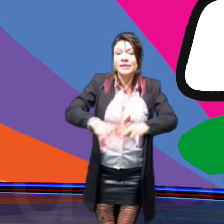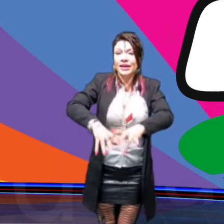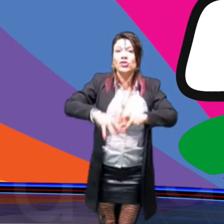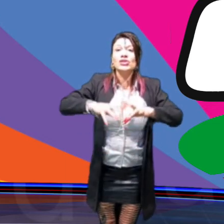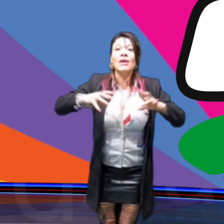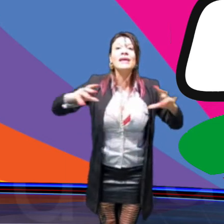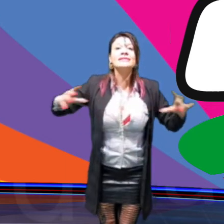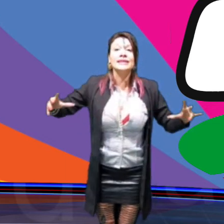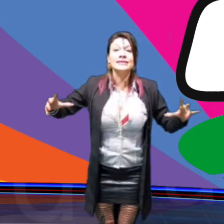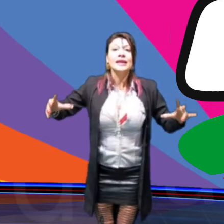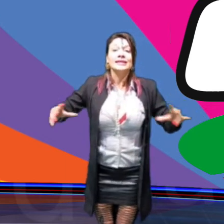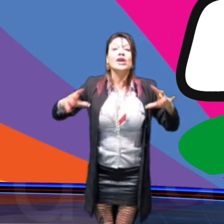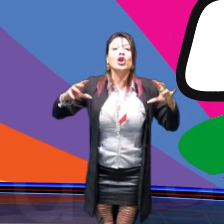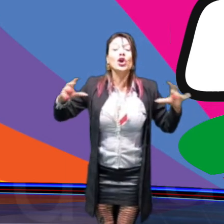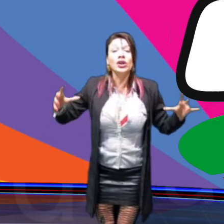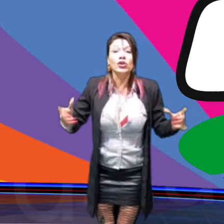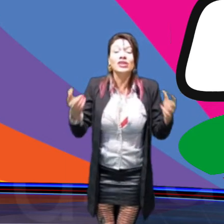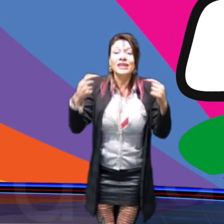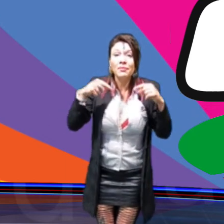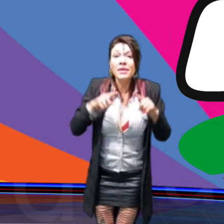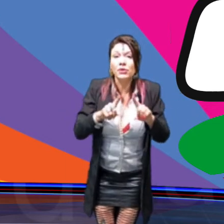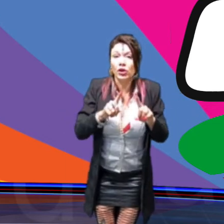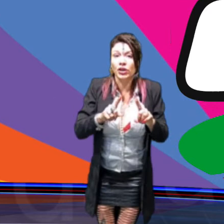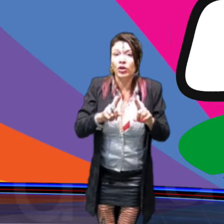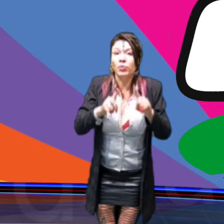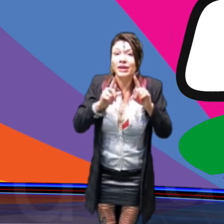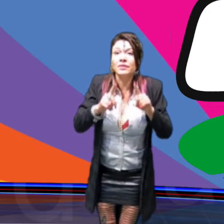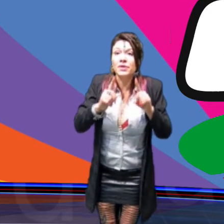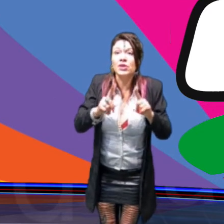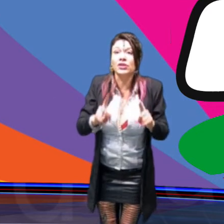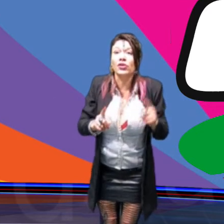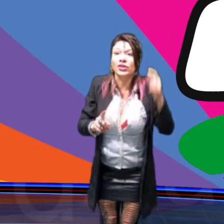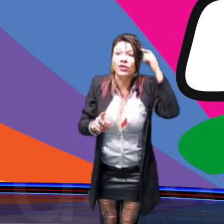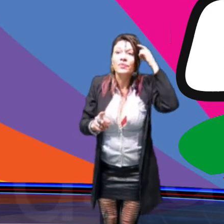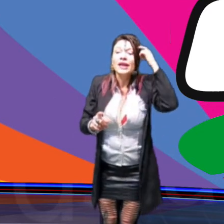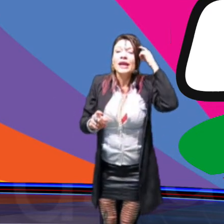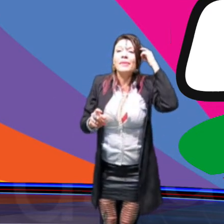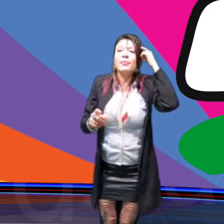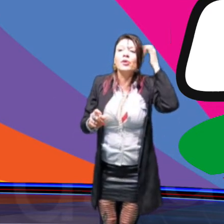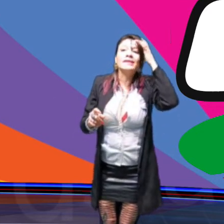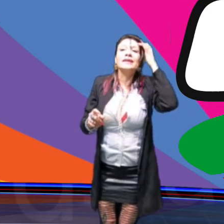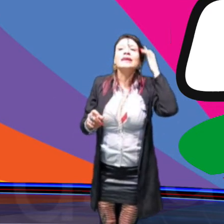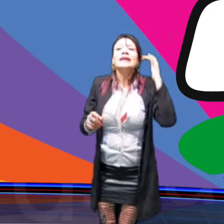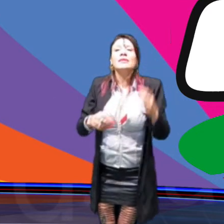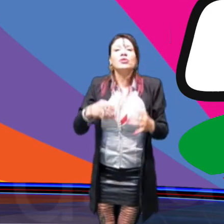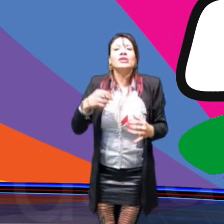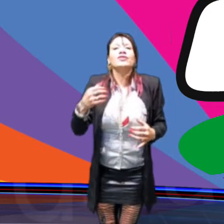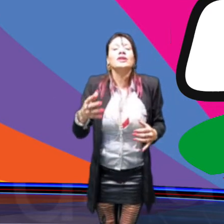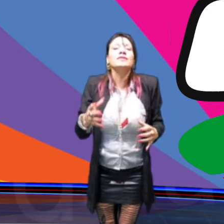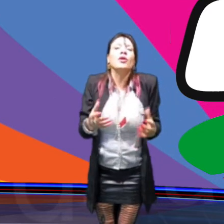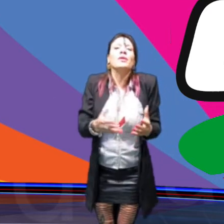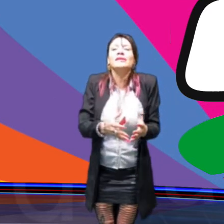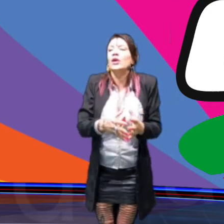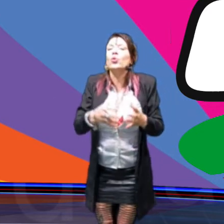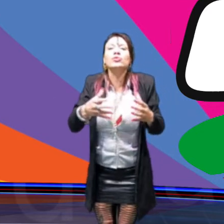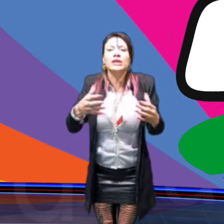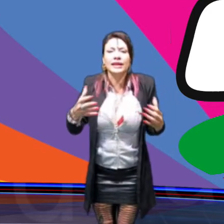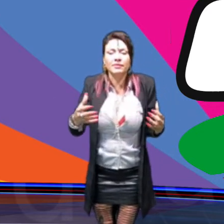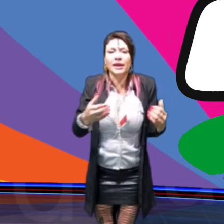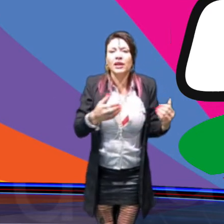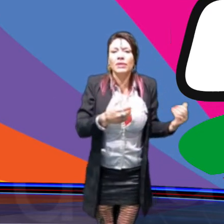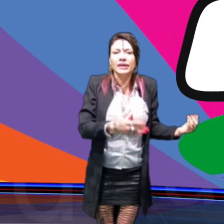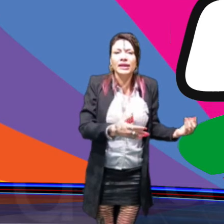los avances tecnológicos y también biológicos, porque es biotecnológico, para poder hacer demostraciones obviamente útiles